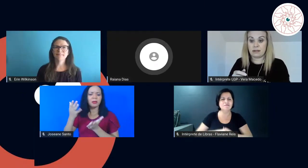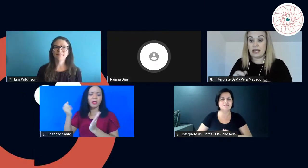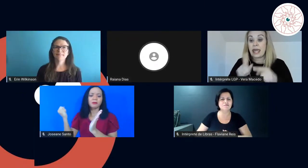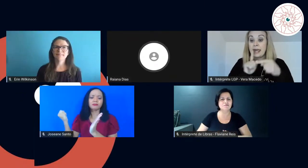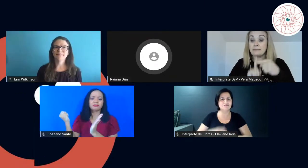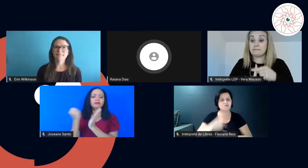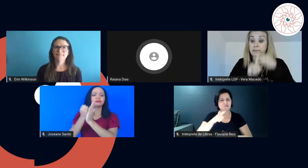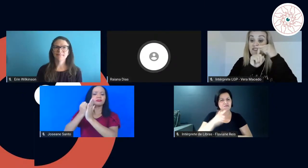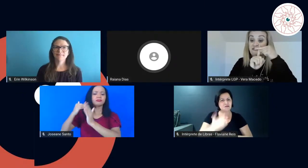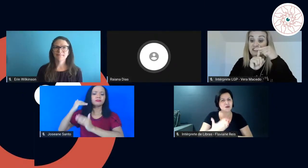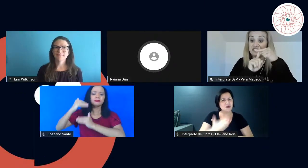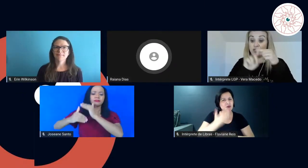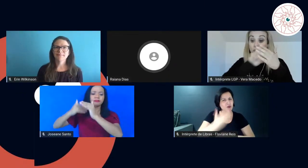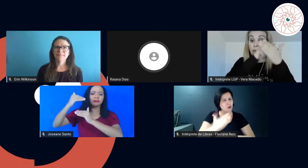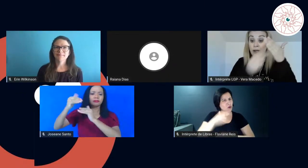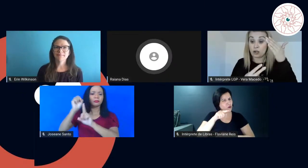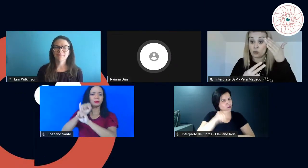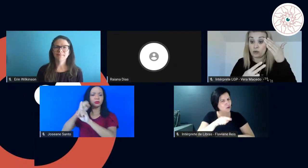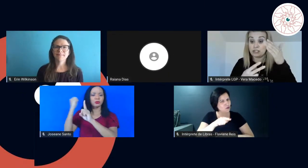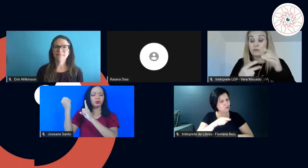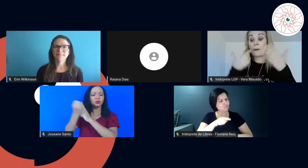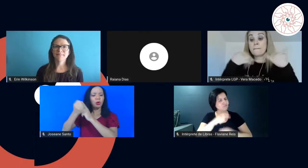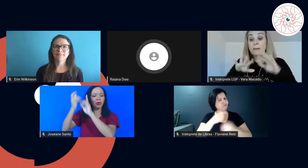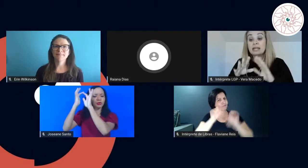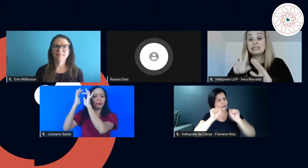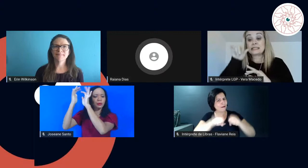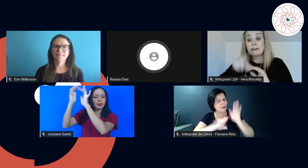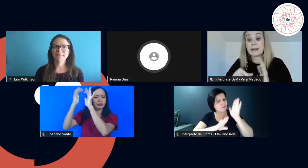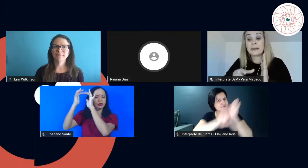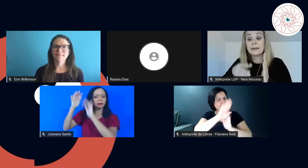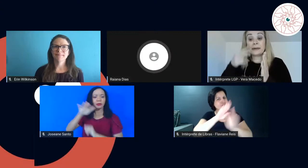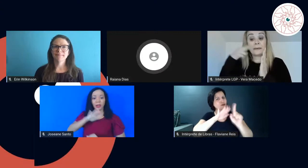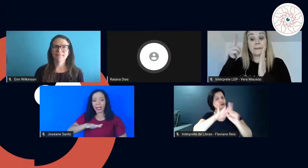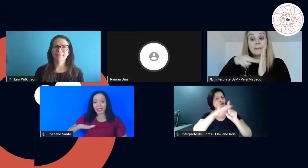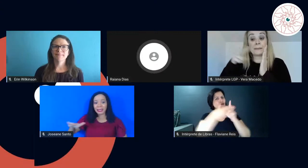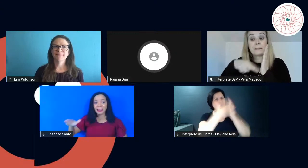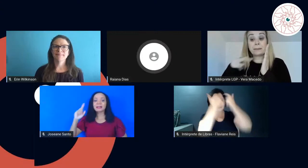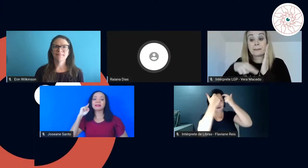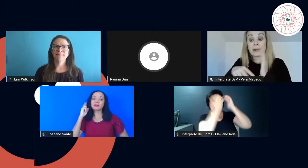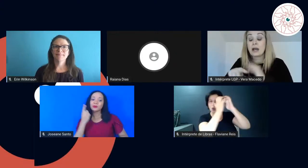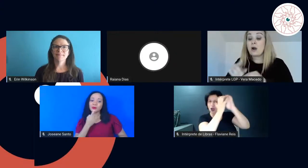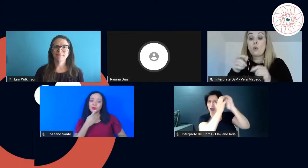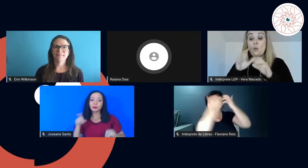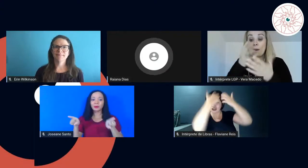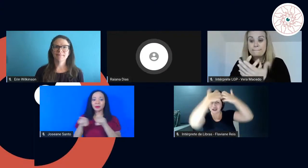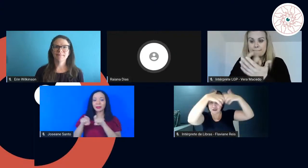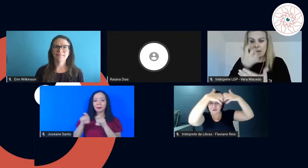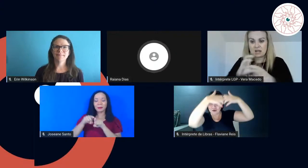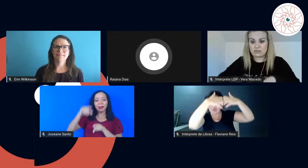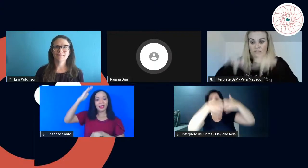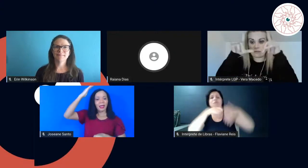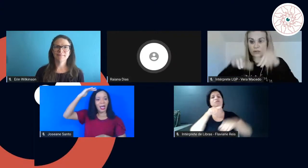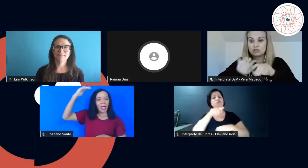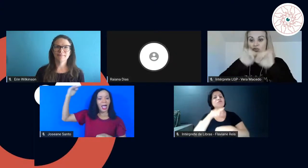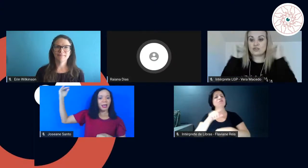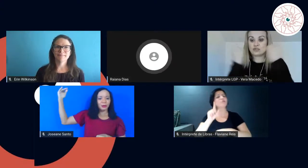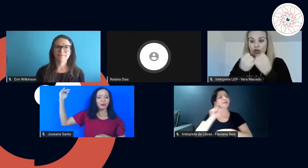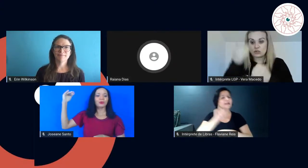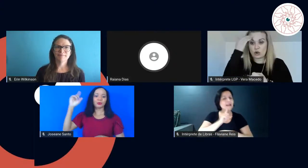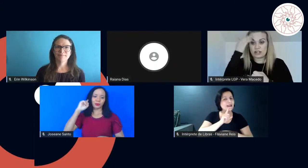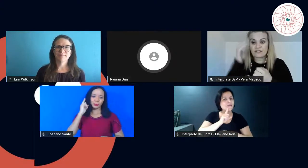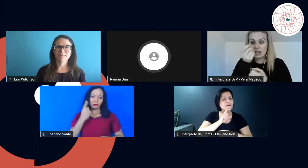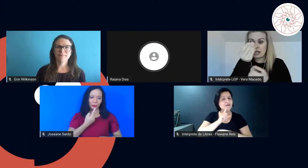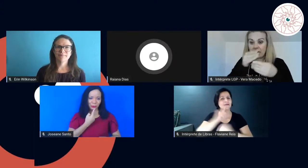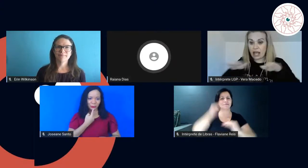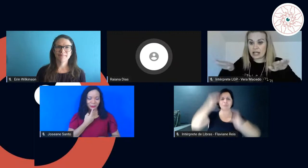bilinguismo com a impressão do sinal, o impacto no desenvolvimento sociocognitivo em